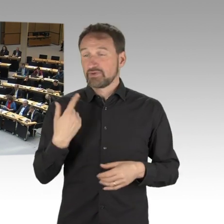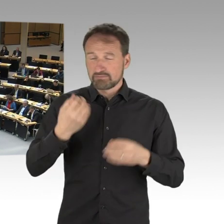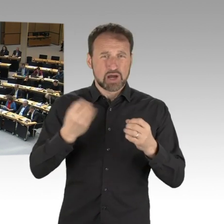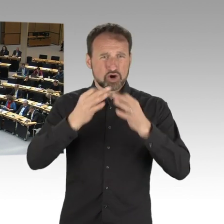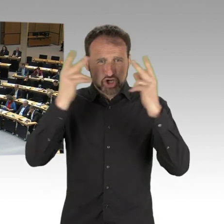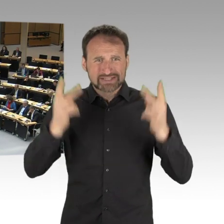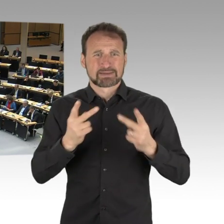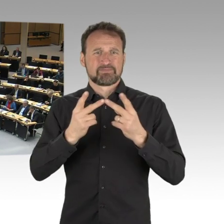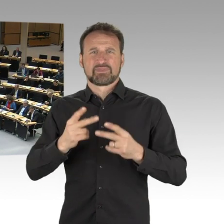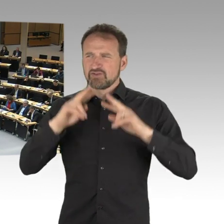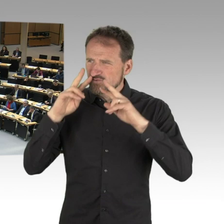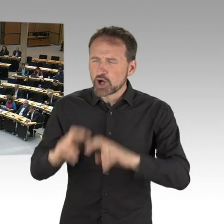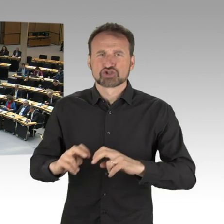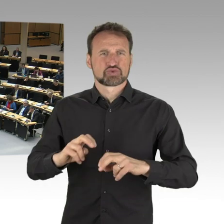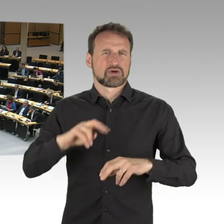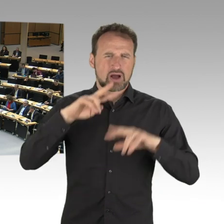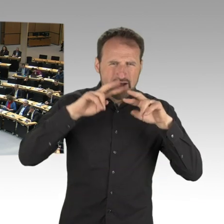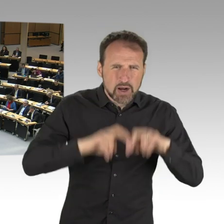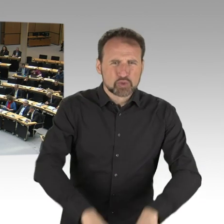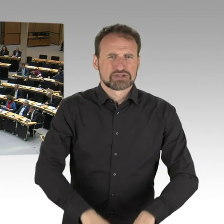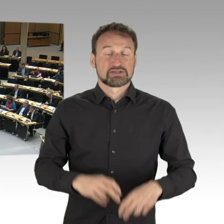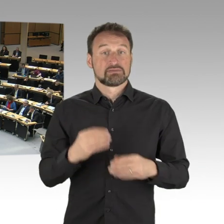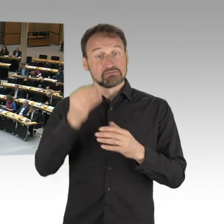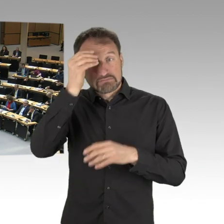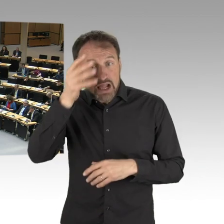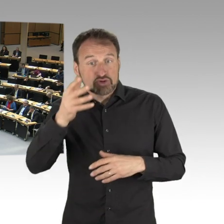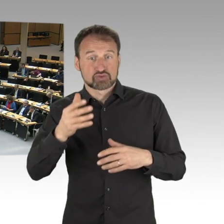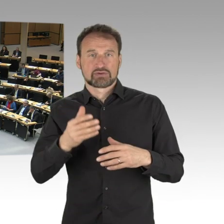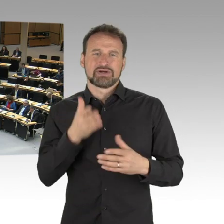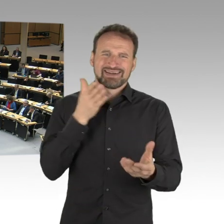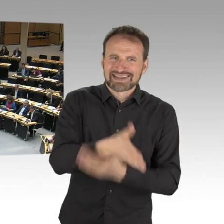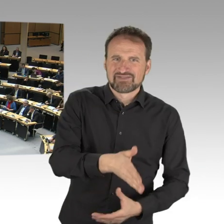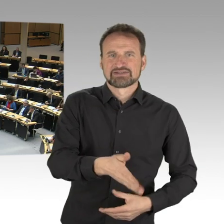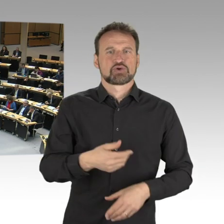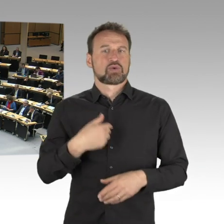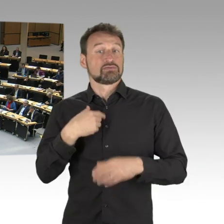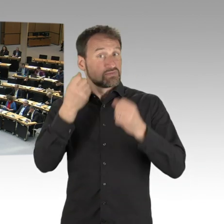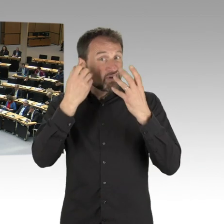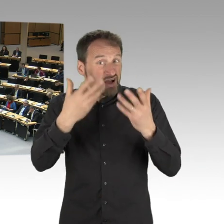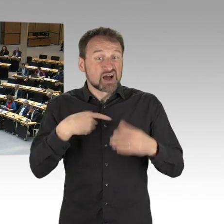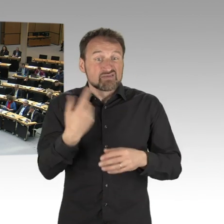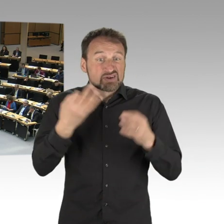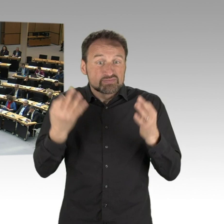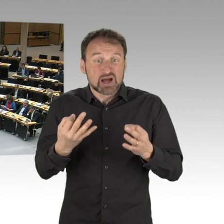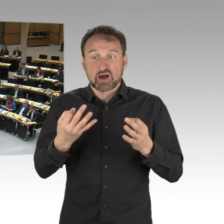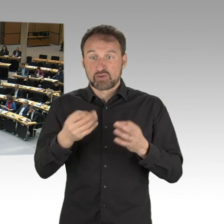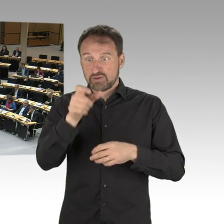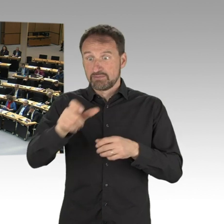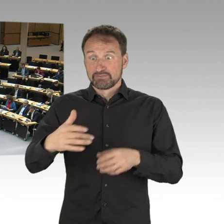nutzen. Und diesem Anspruch wird das ressortübergreifende Landeskonzept zur Weiterentwicklung der Antisemitismusprävention